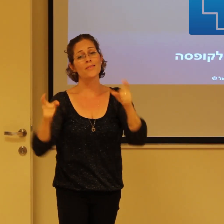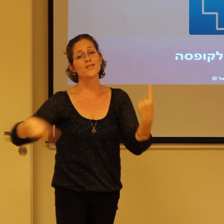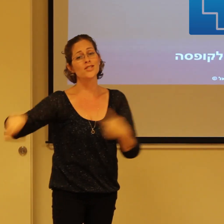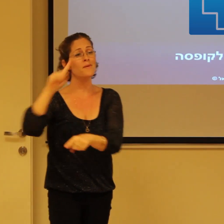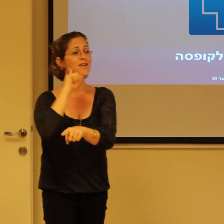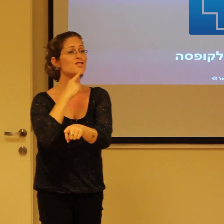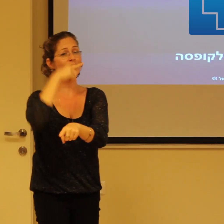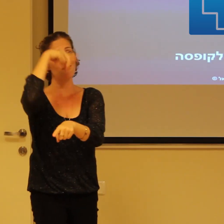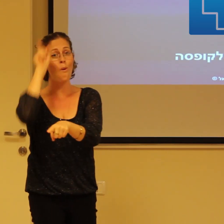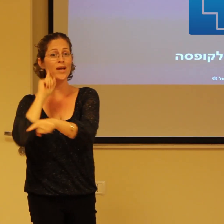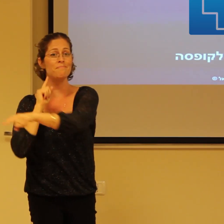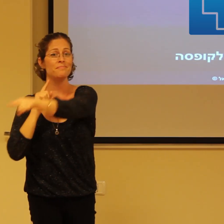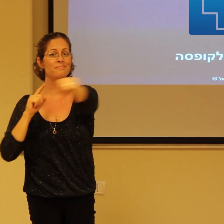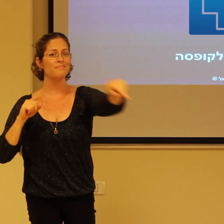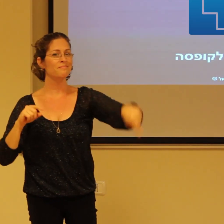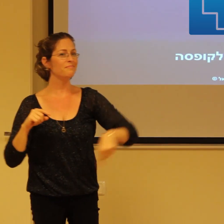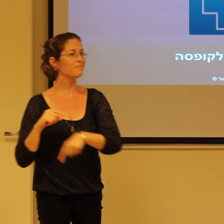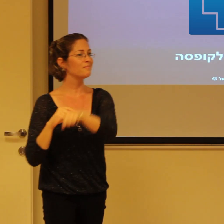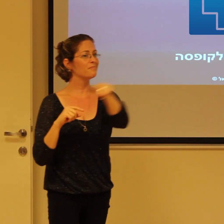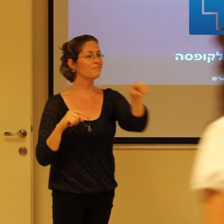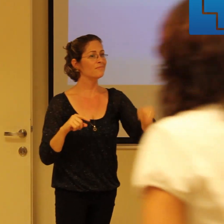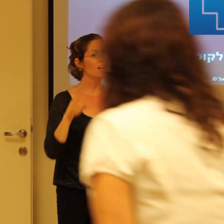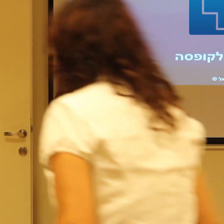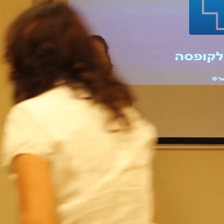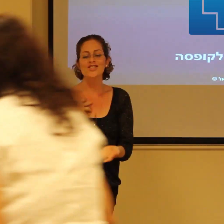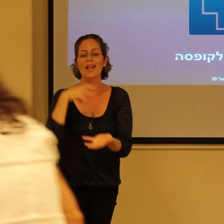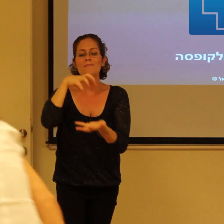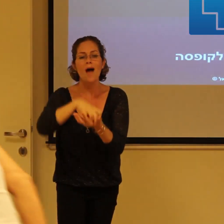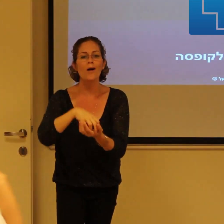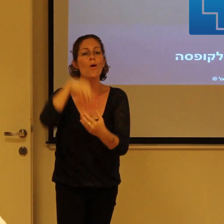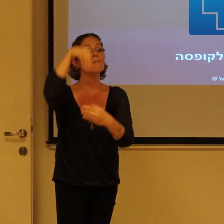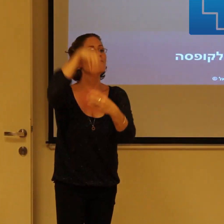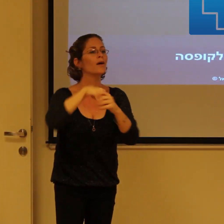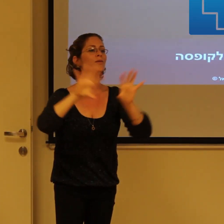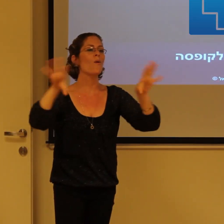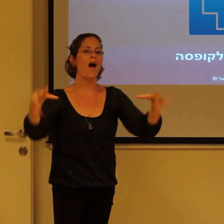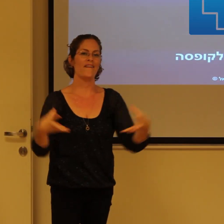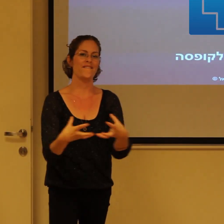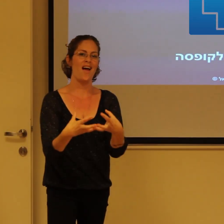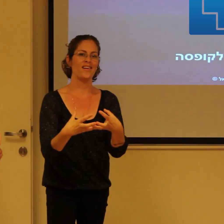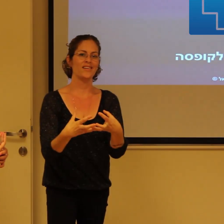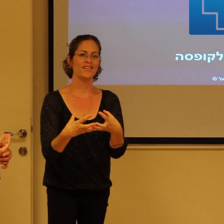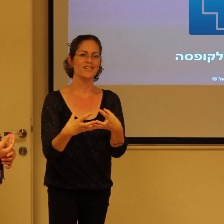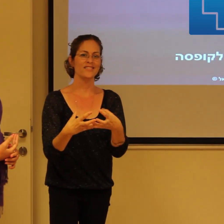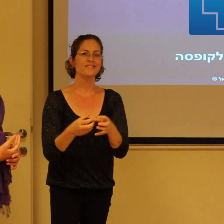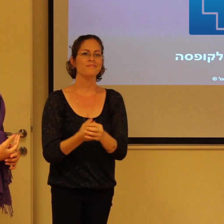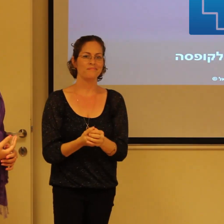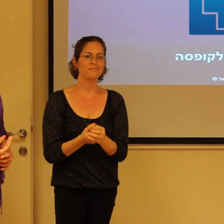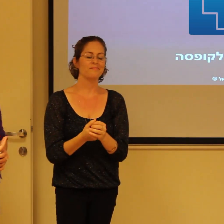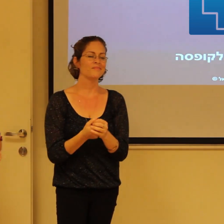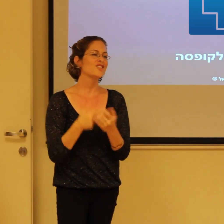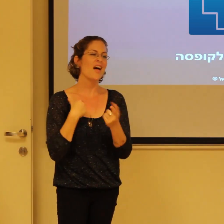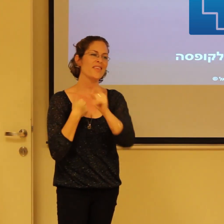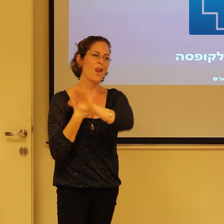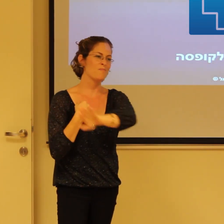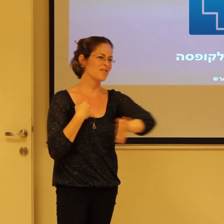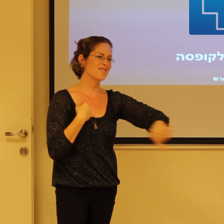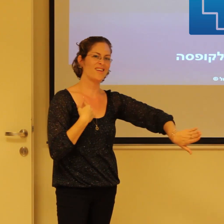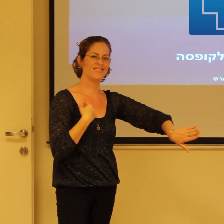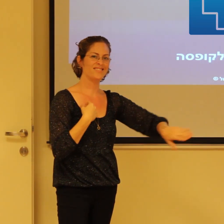במשפחה הזאת, כי כל המשפחה שומעת, ויש הרבה ילדים כאלה חרשים שנולדים להורים שומעים. ברגע שהם ילמדו עוד שפה אחת, הם מקבלים אותי, את